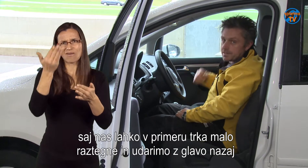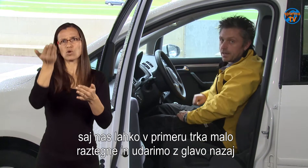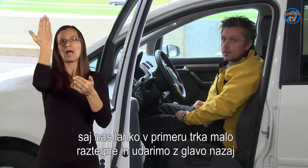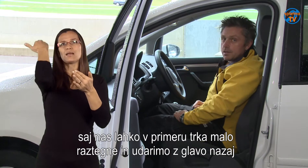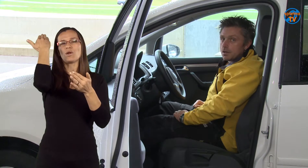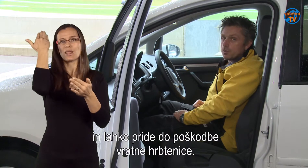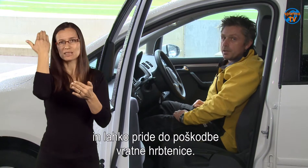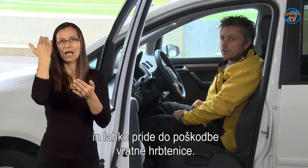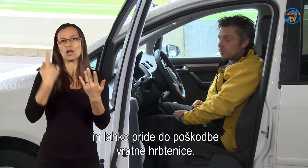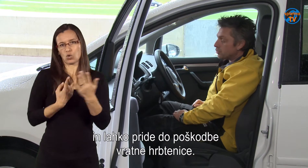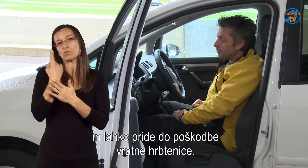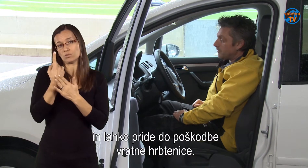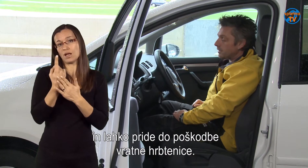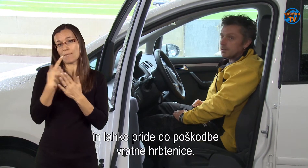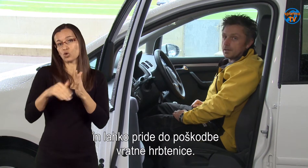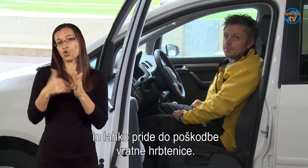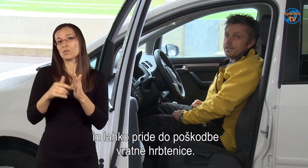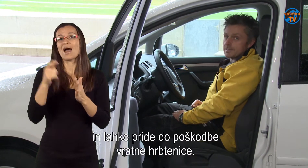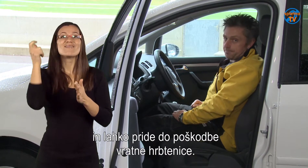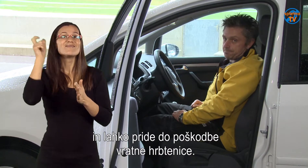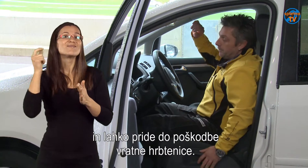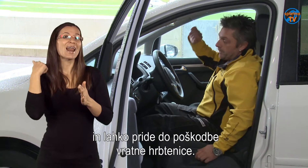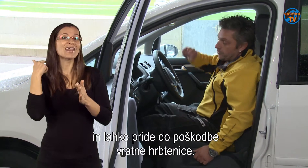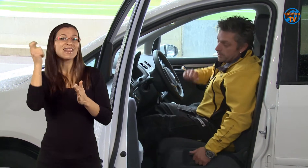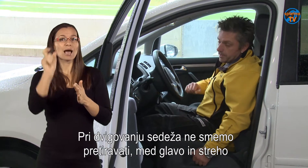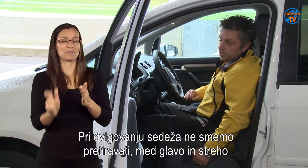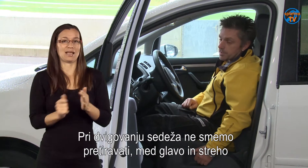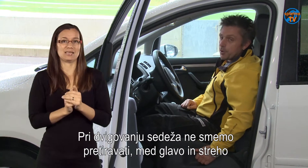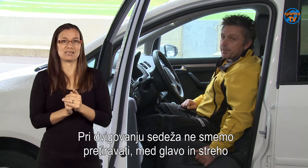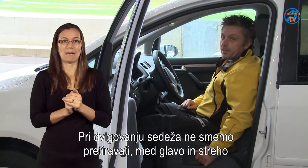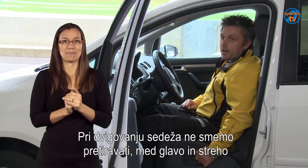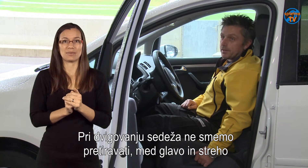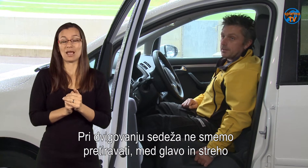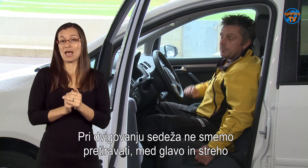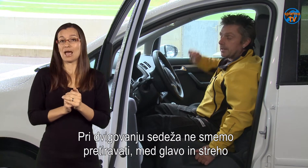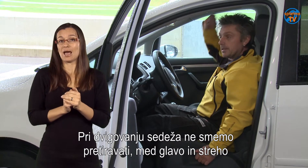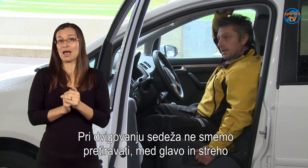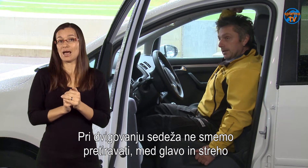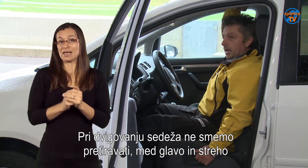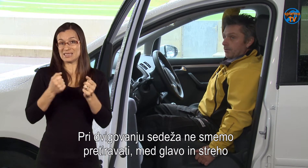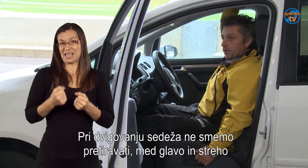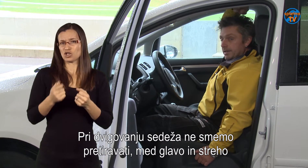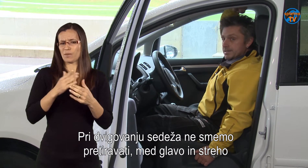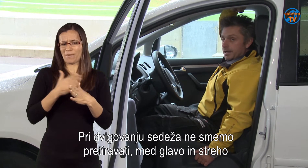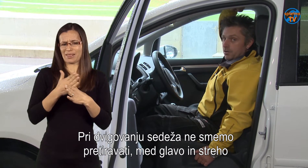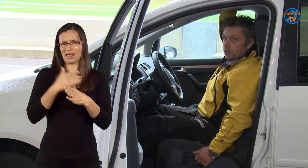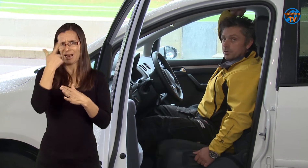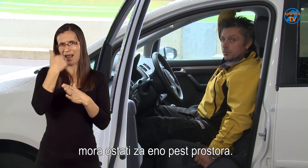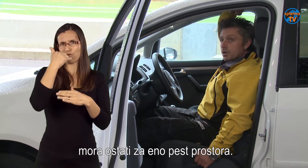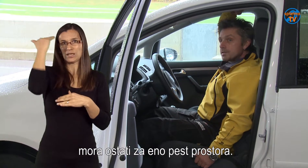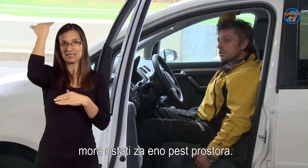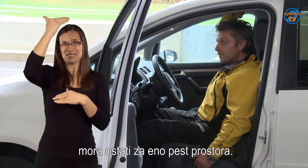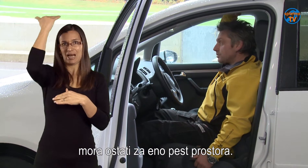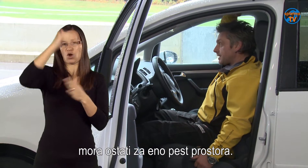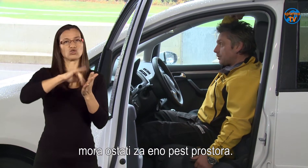glavo nazaj in lahko pride do poškodbe vratne hrbtenice. Pri dvigovanju sedeža ne smemo pretiravati, med glavo in streho